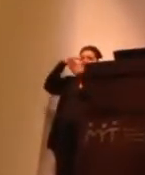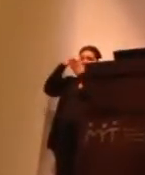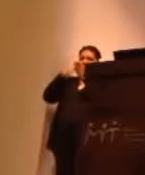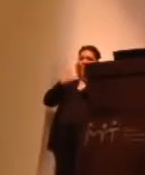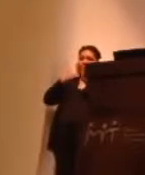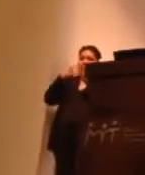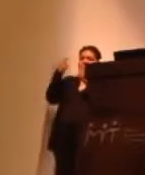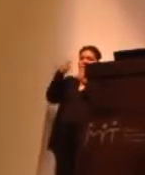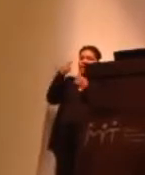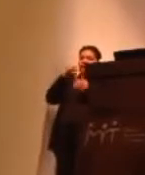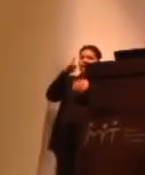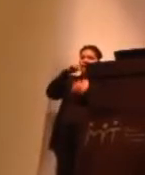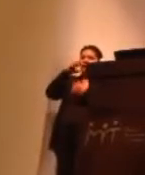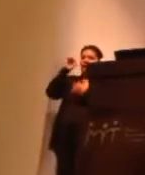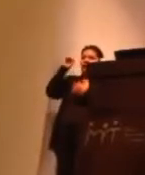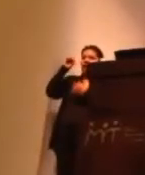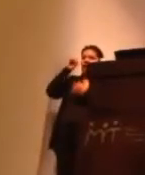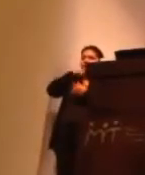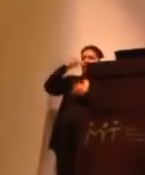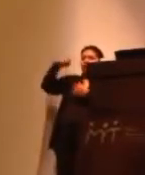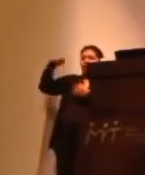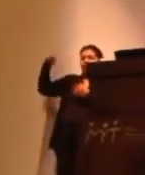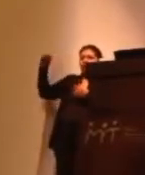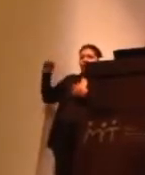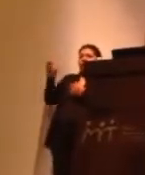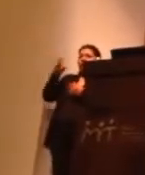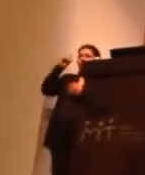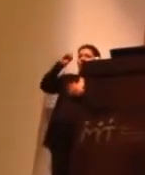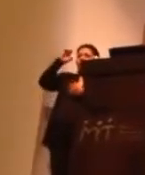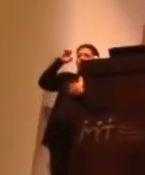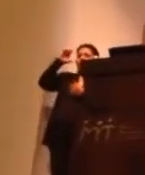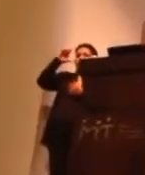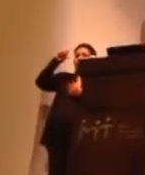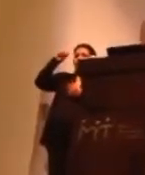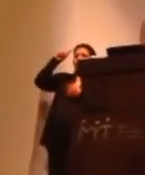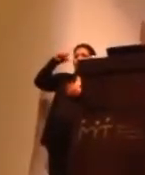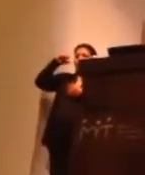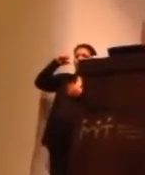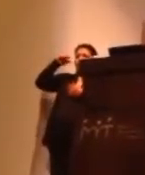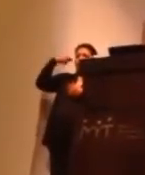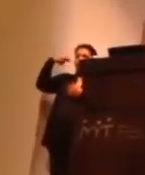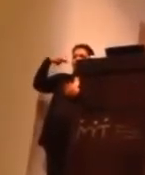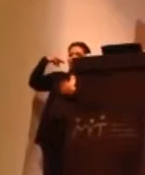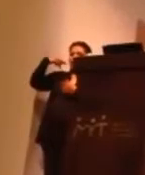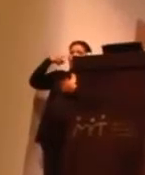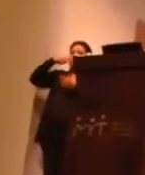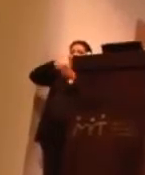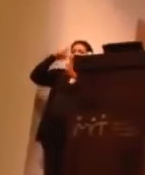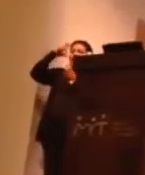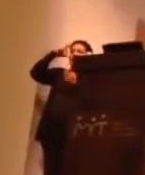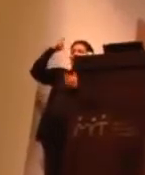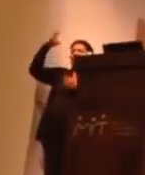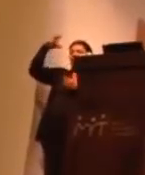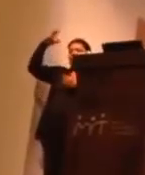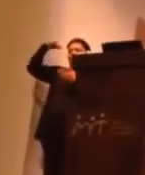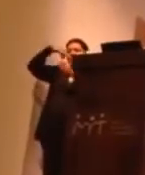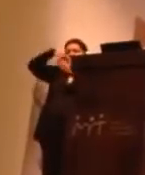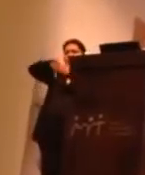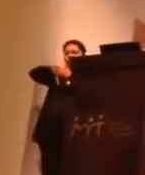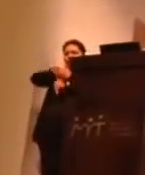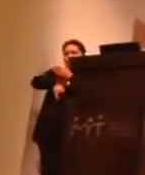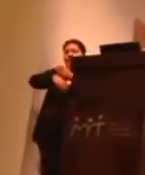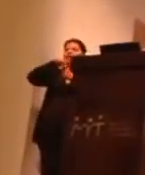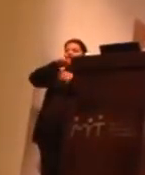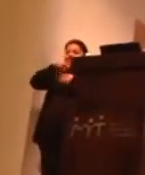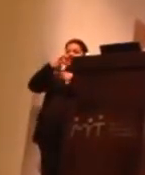onda delta, que es el sueño profundo. A través de esta onda delta, el cerebro se prepara para